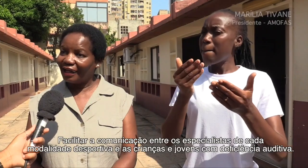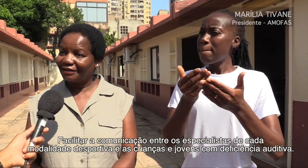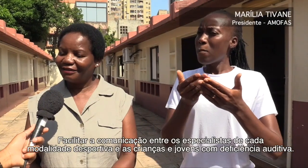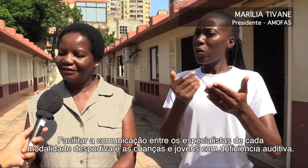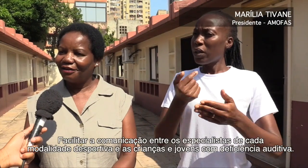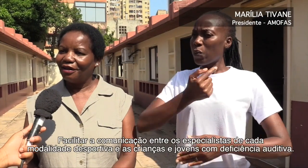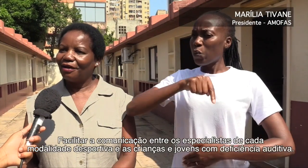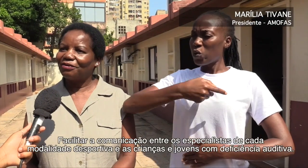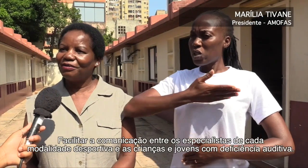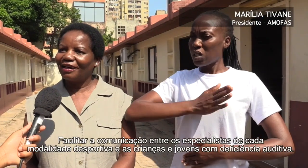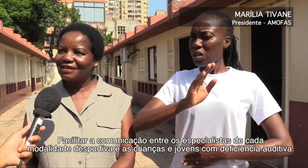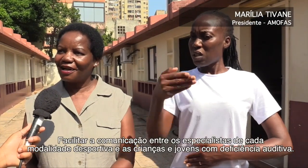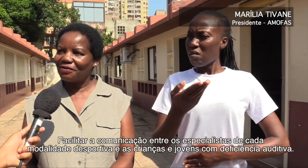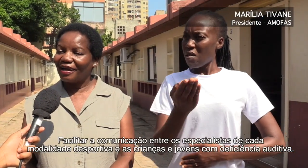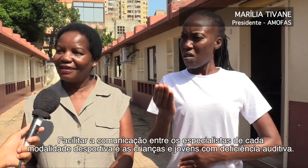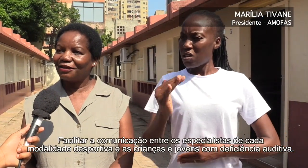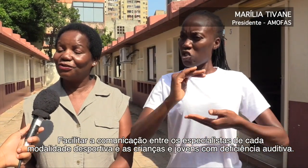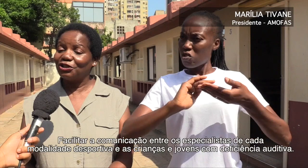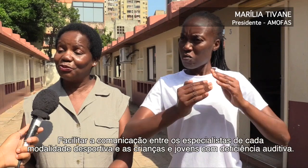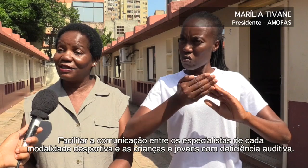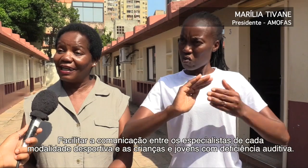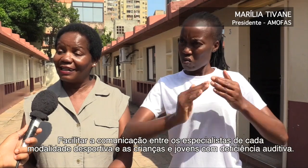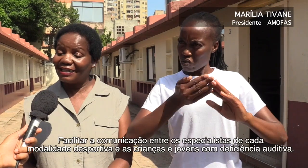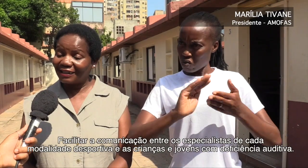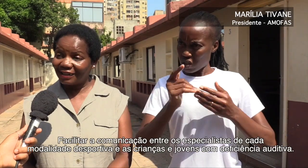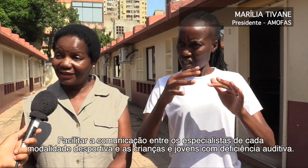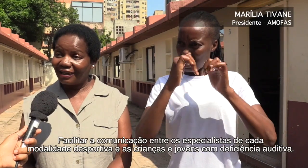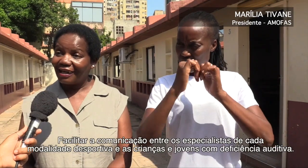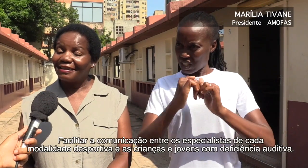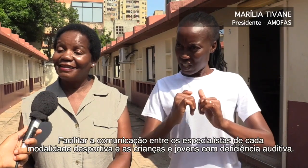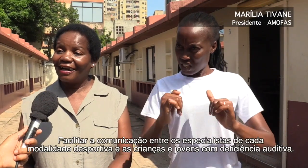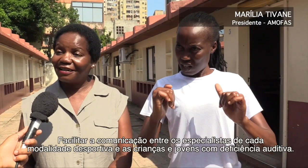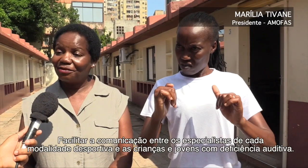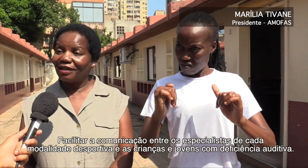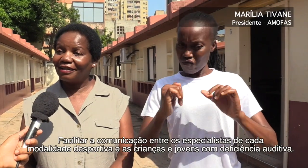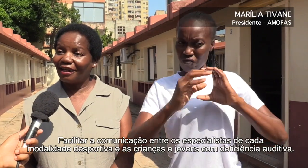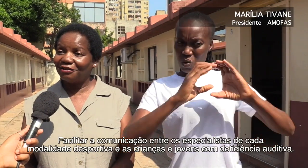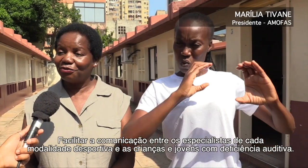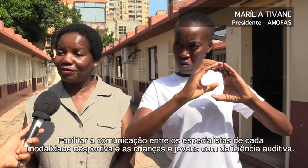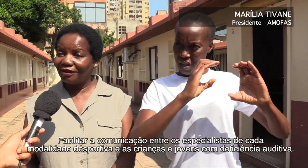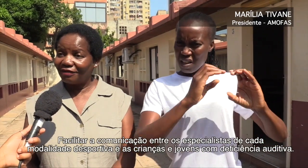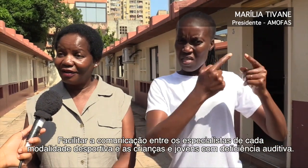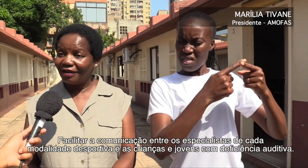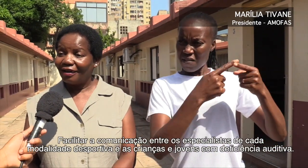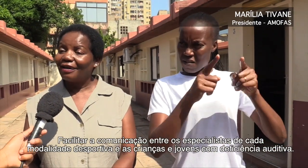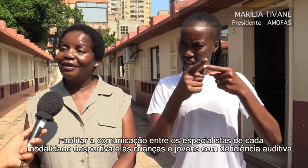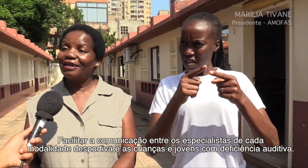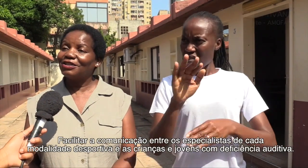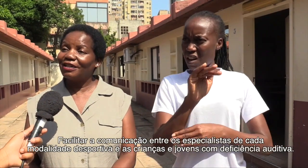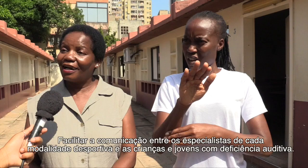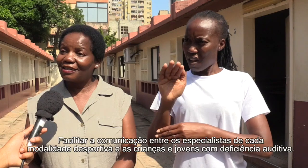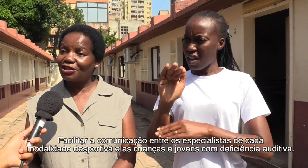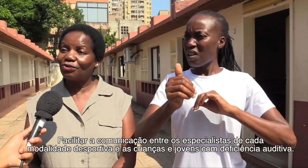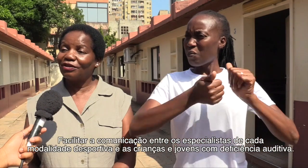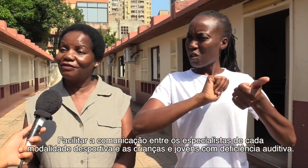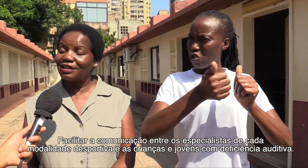Facilitar a comunicação entre os especialistas de cada modalidade desportiva e